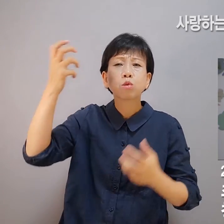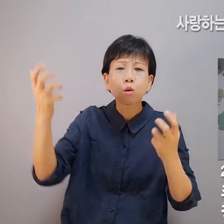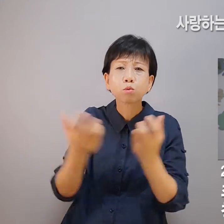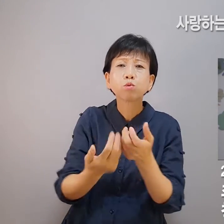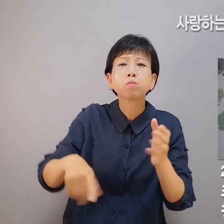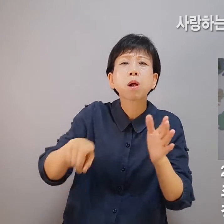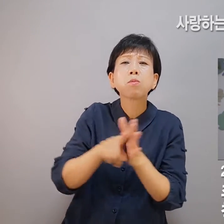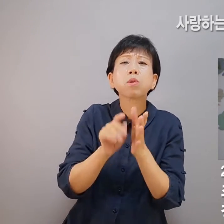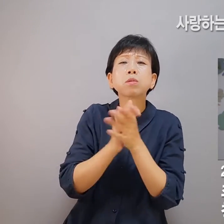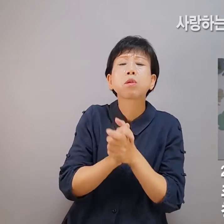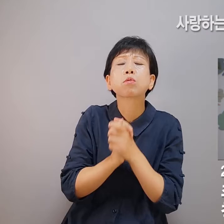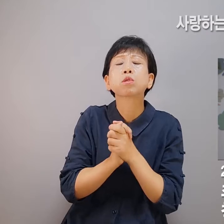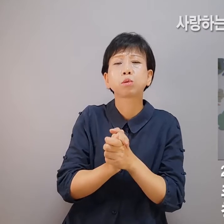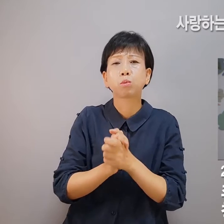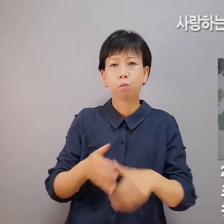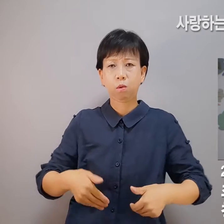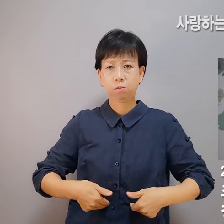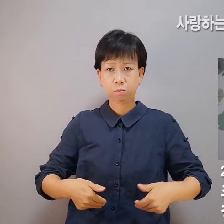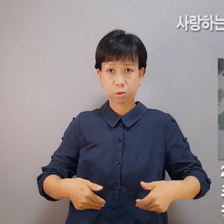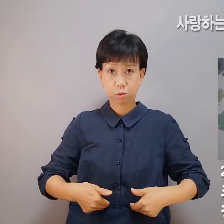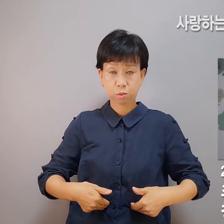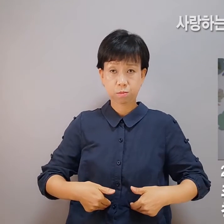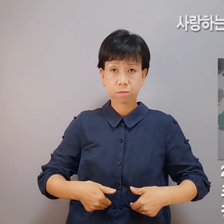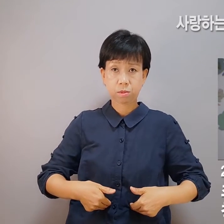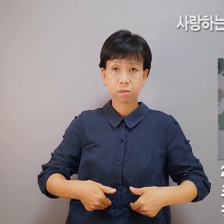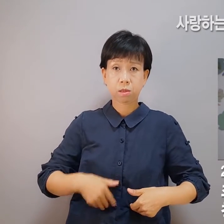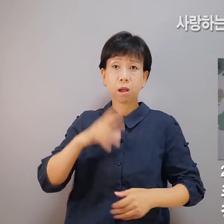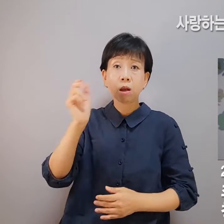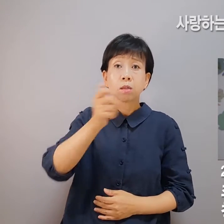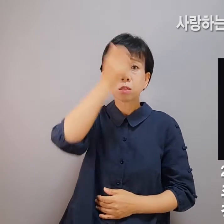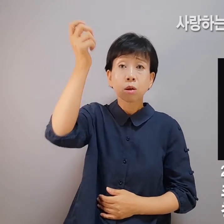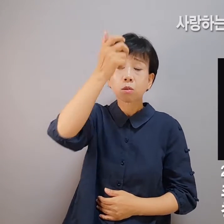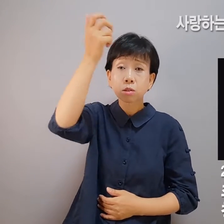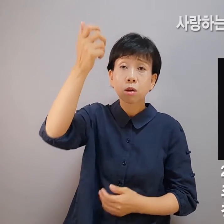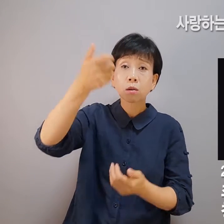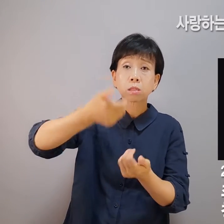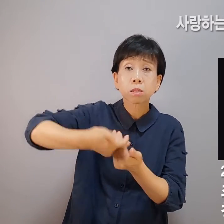떠나면 엔진이 고장난 배하고 같은 거예요.